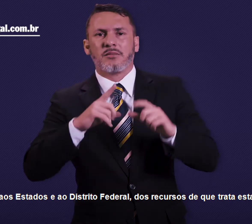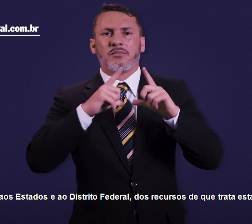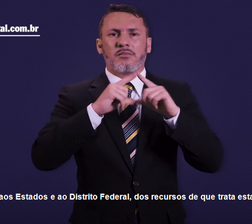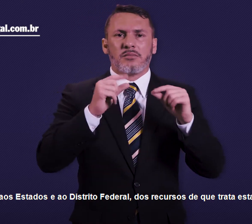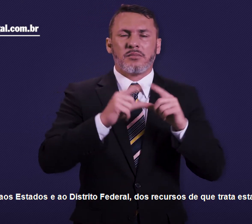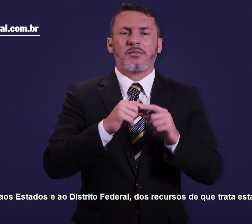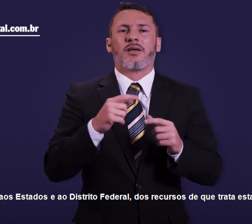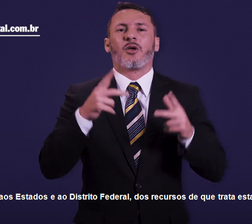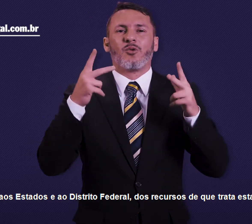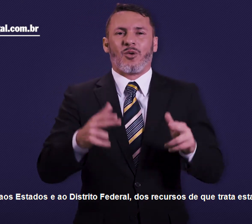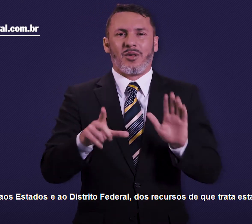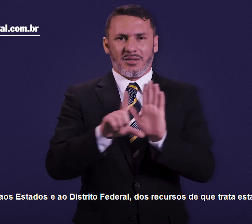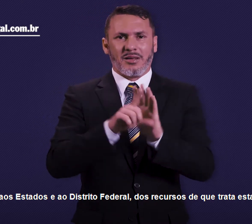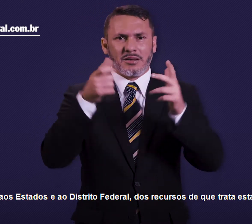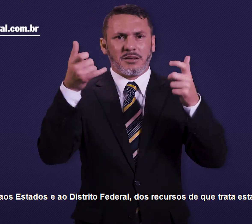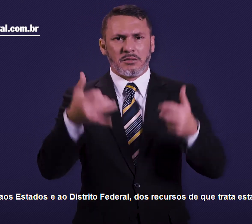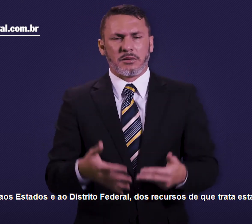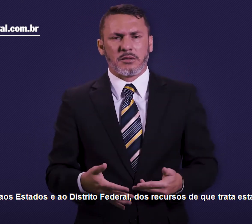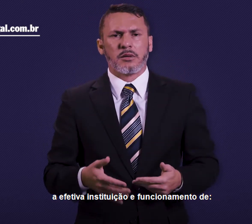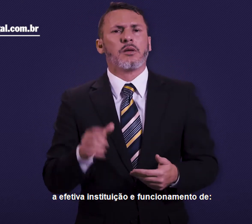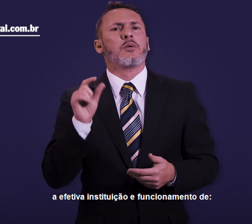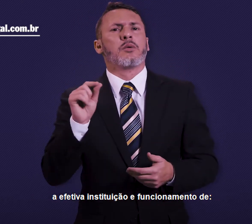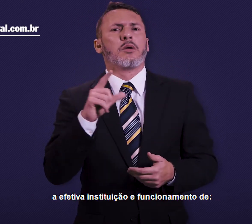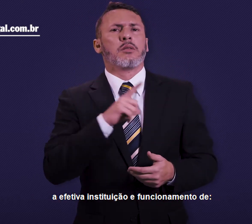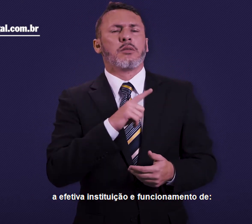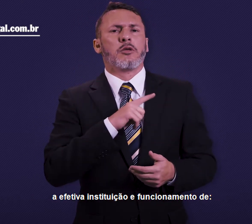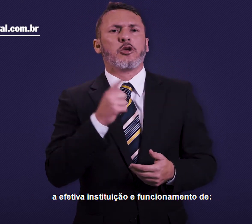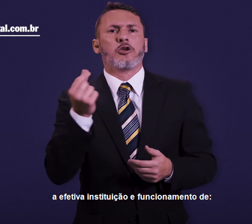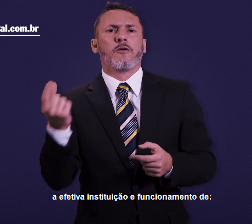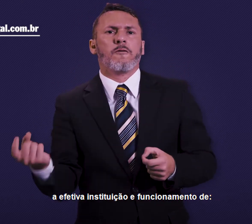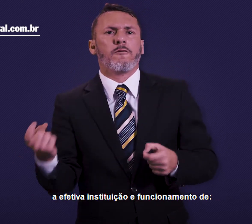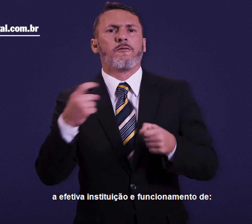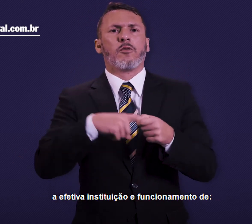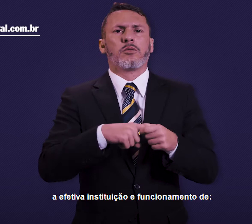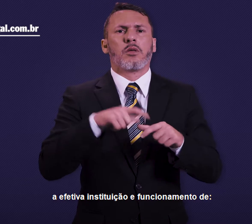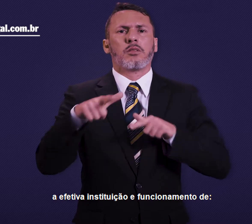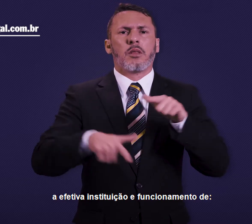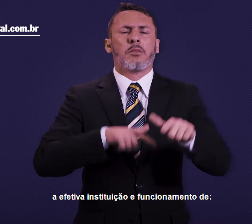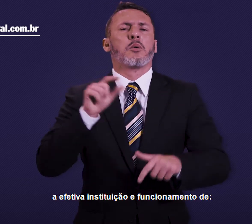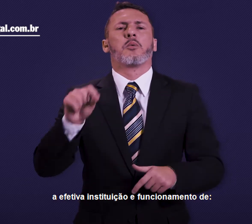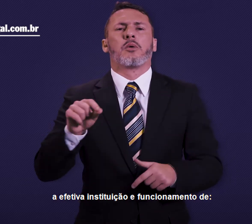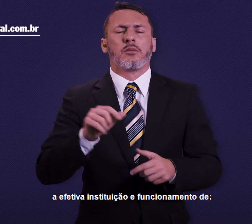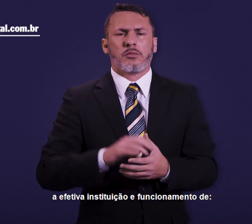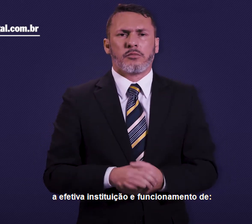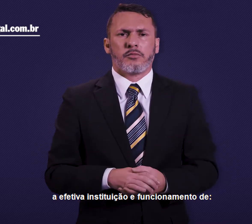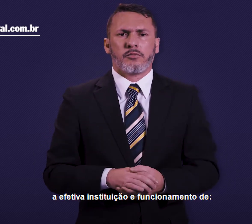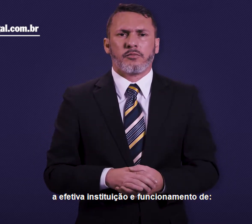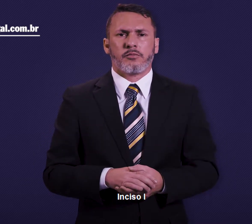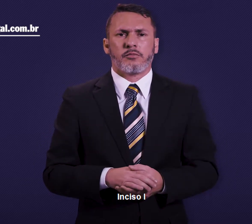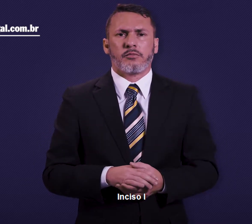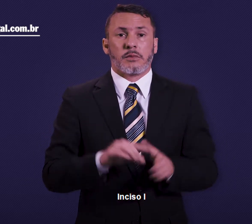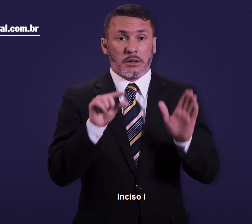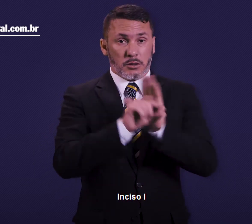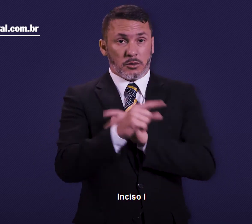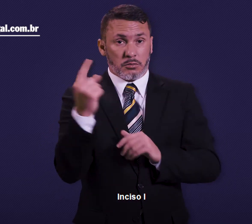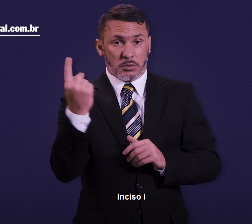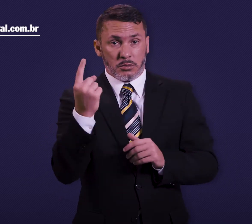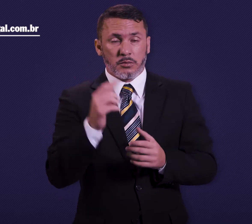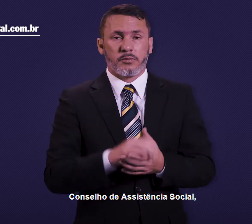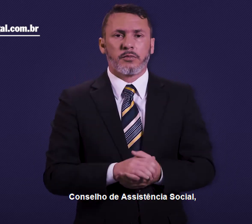dos recursos de que trata esta lei, a efetiva instituição e funcionamento de: Inciso 1.